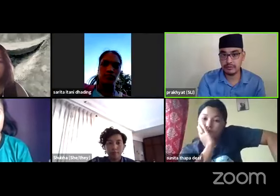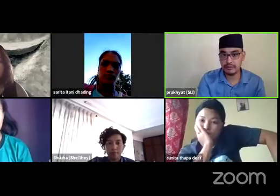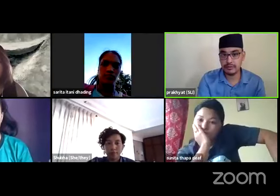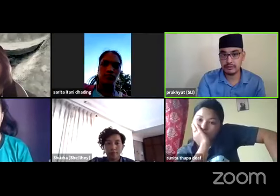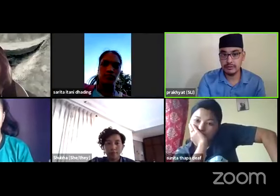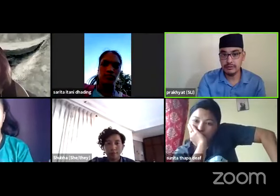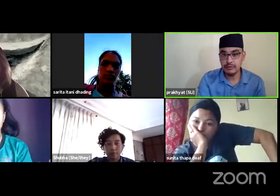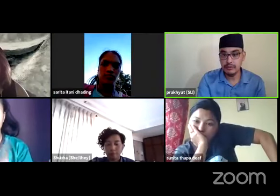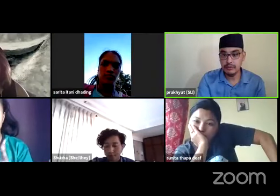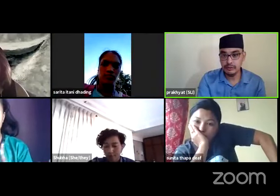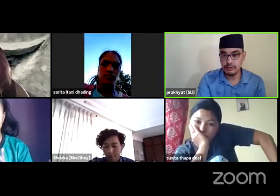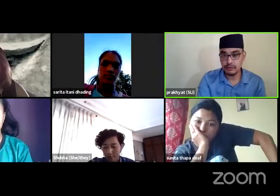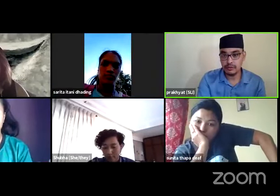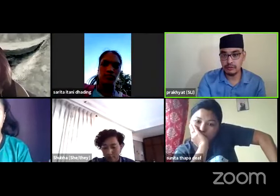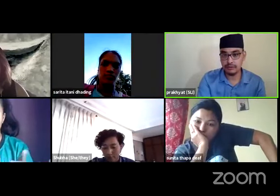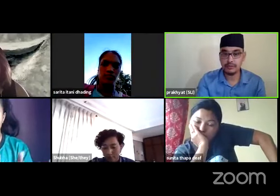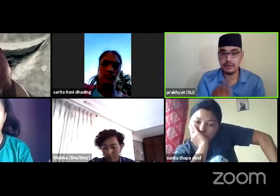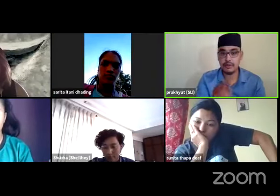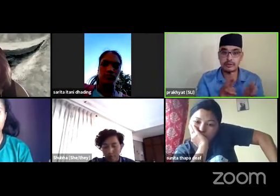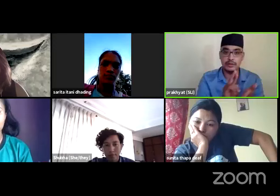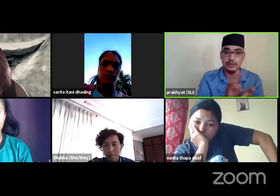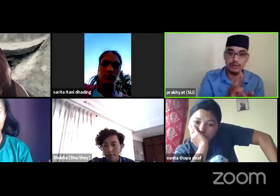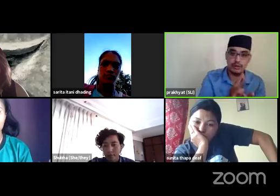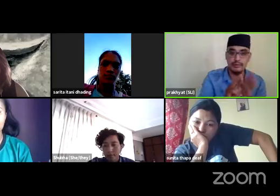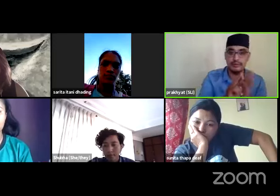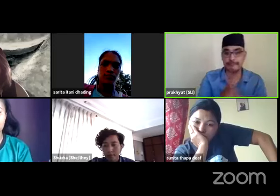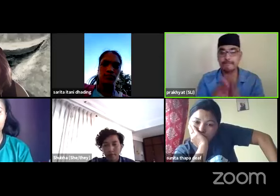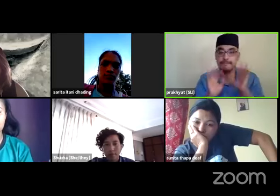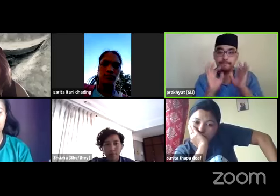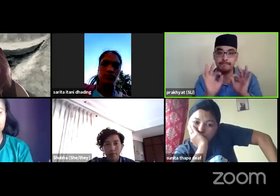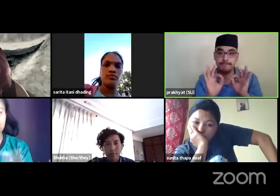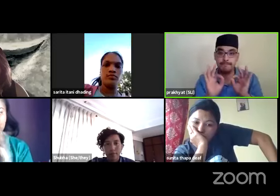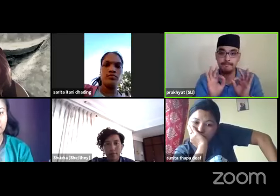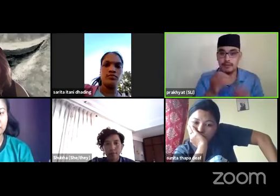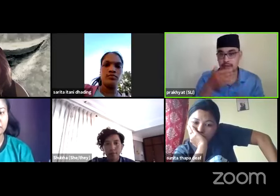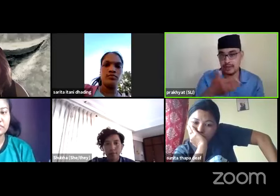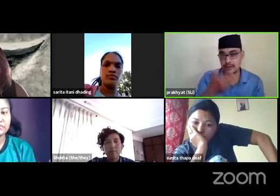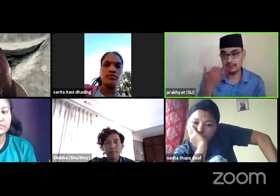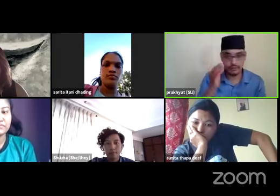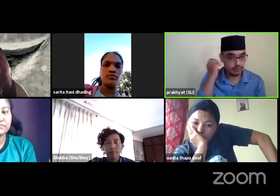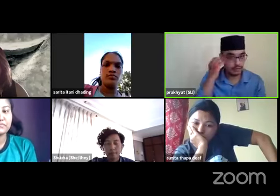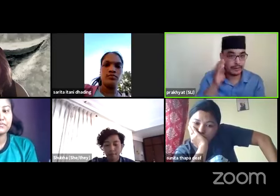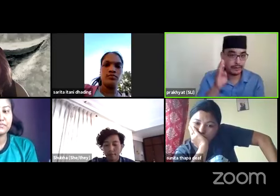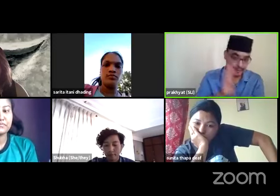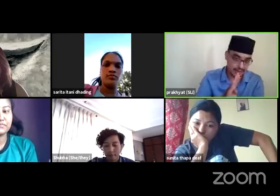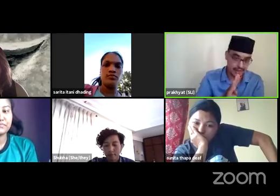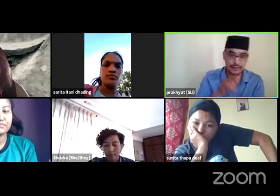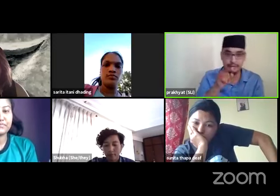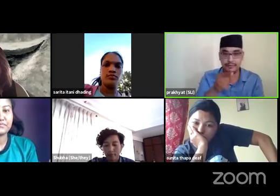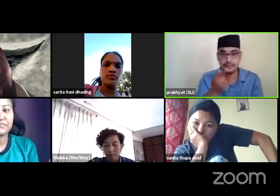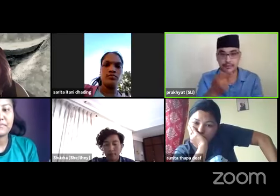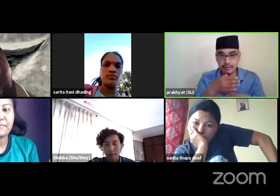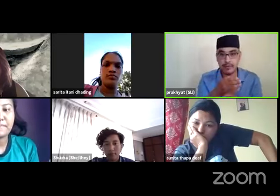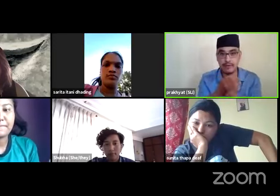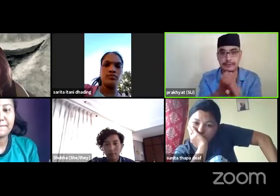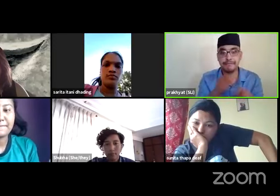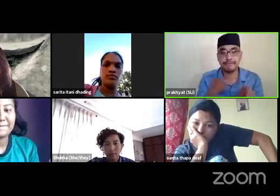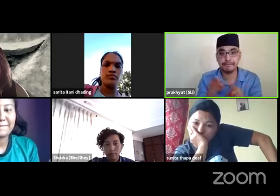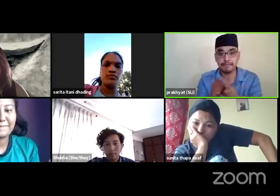गरेँ र फाइन्डिङ्सहरू एकदम राम्रो लाग्यो सुन्दाखेरि अनि प्लस अब यसको कन्क्लुडिङ